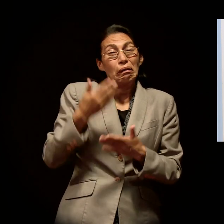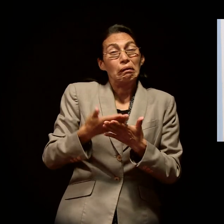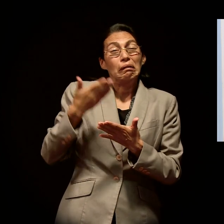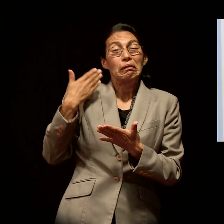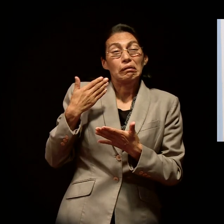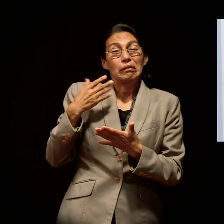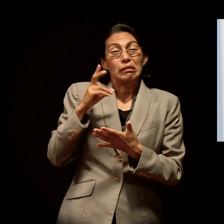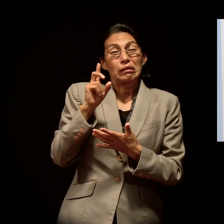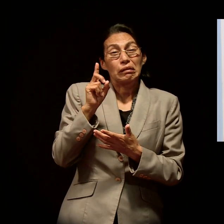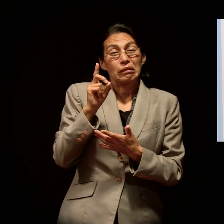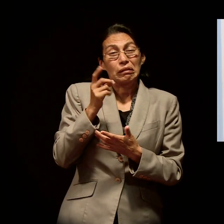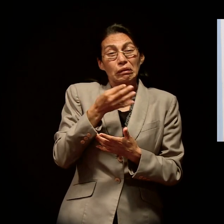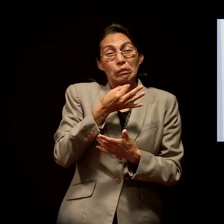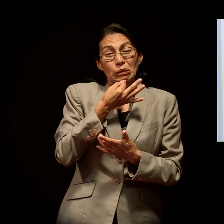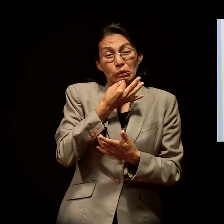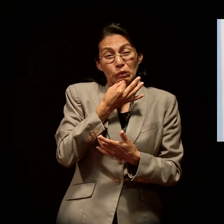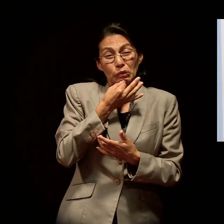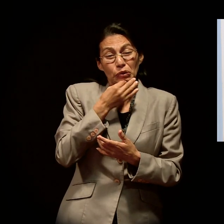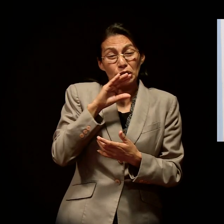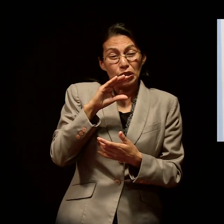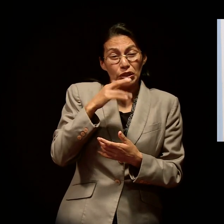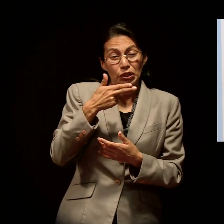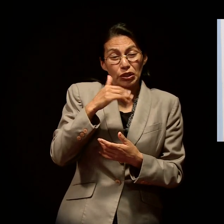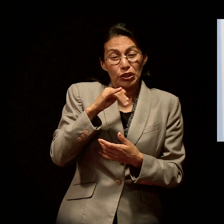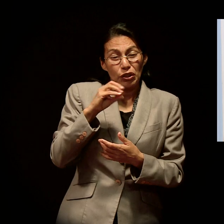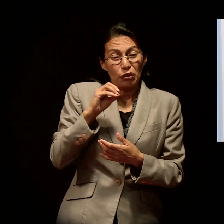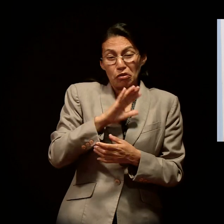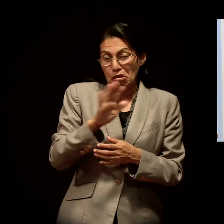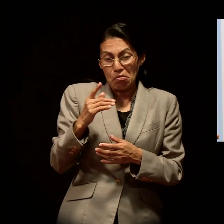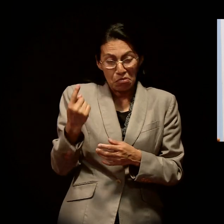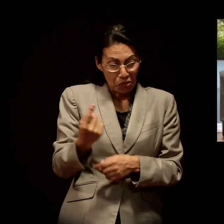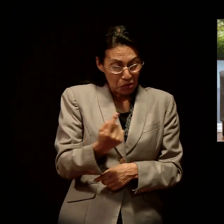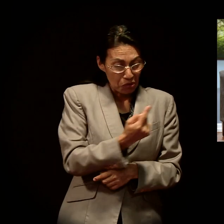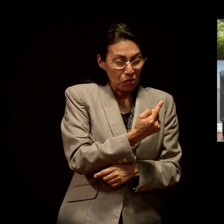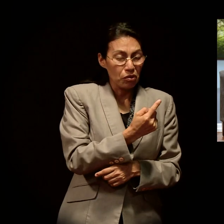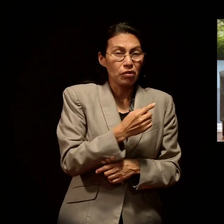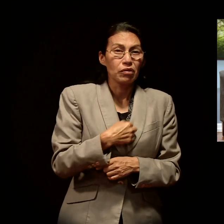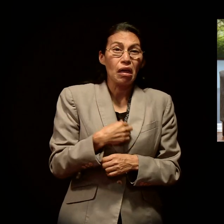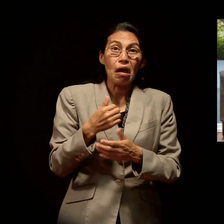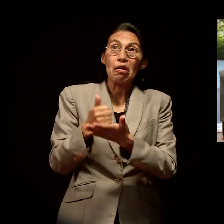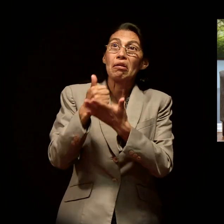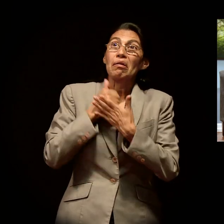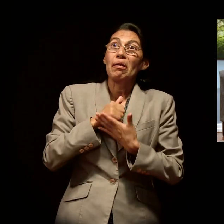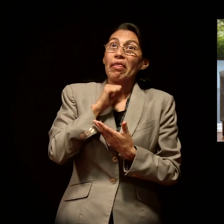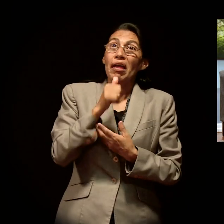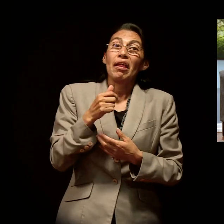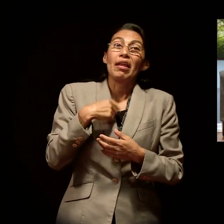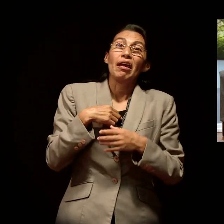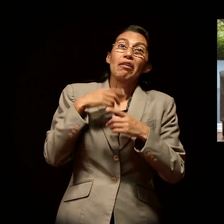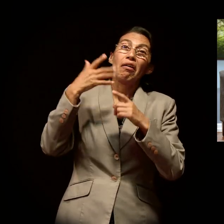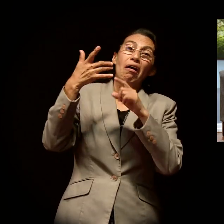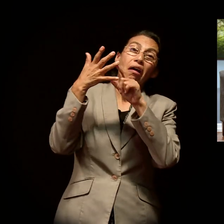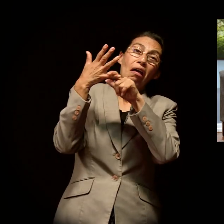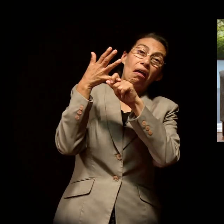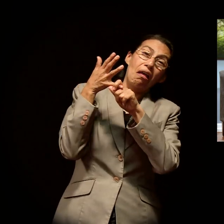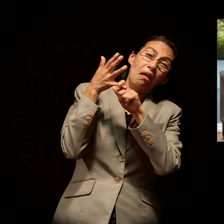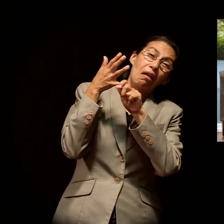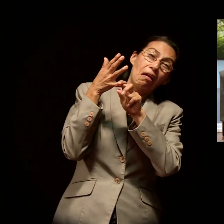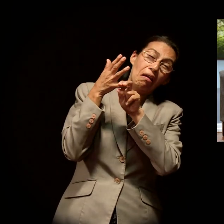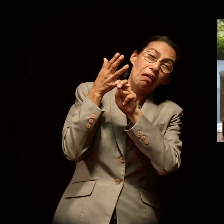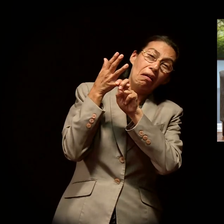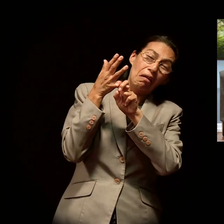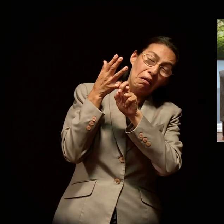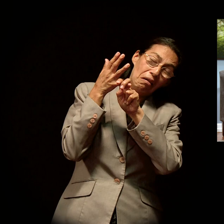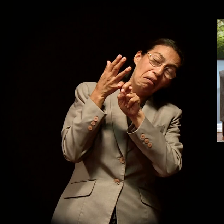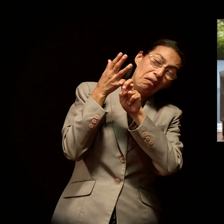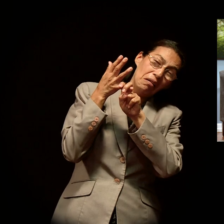pasó Hace media hora Así que nadie y nadie podía ayudarme y mis brazos estaban cansando